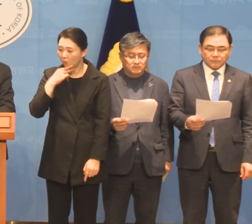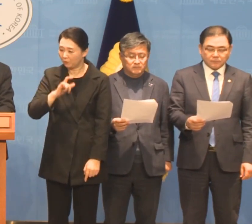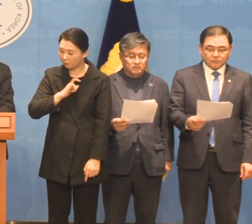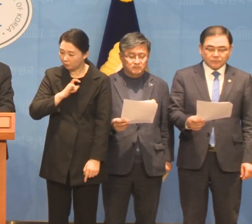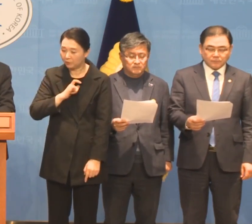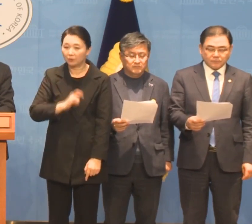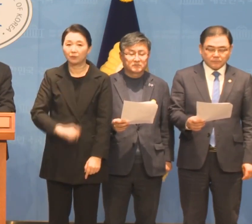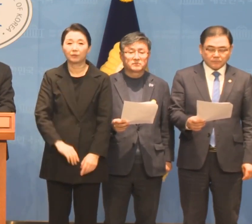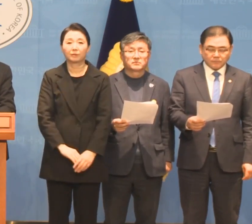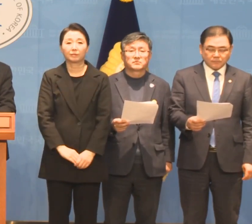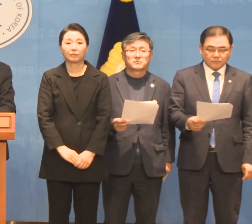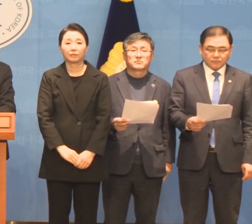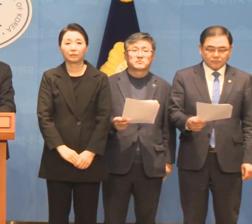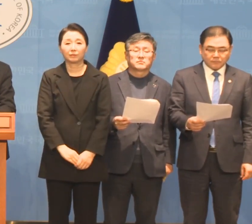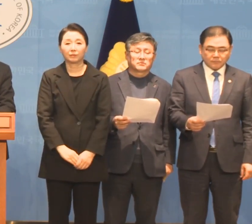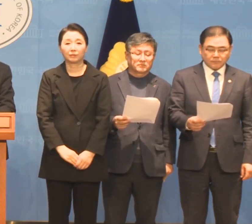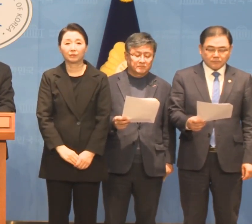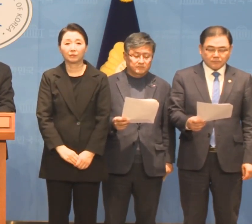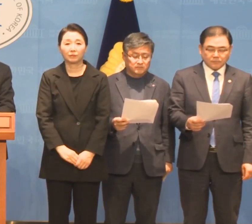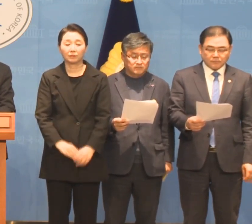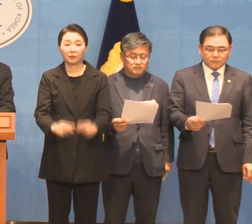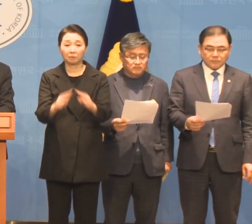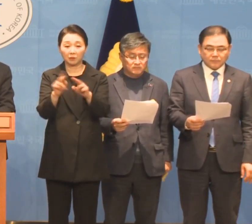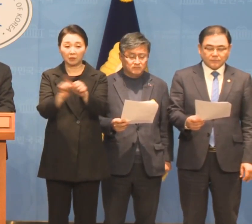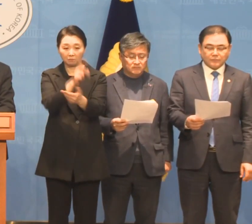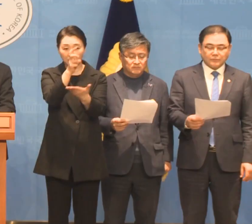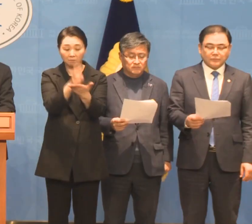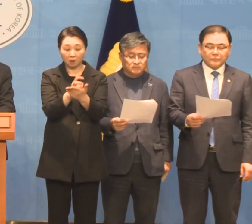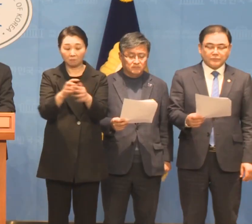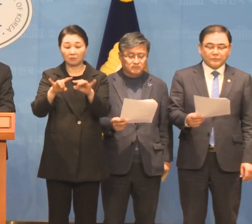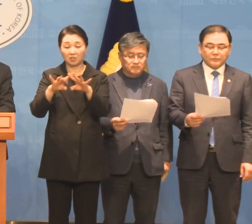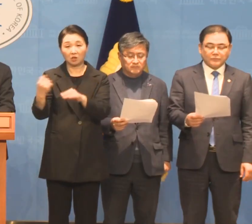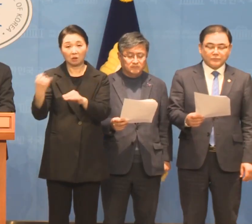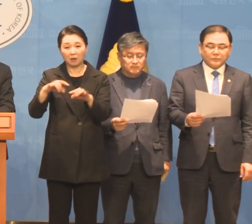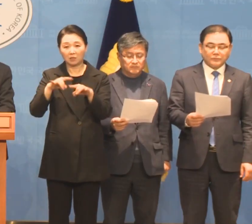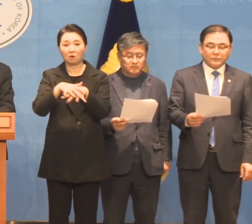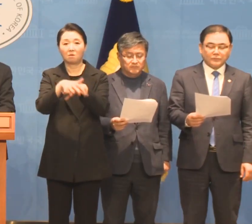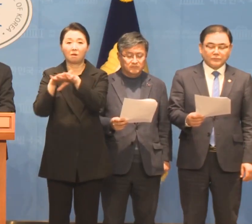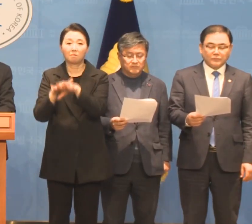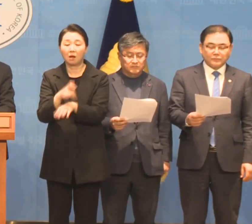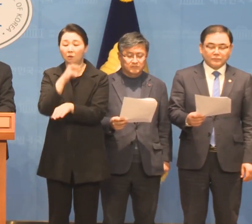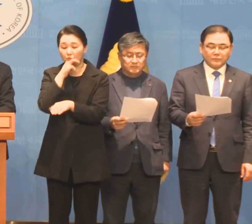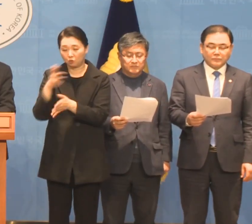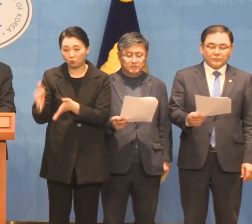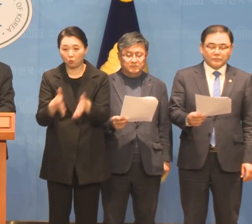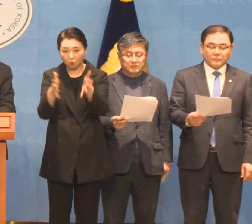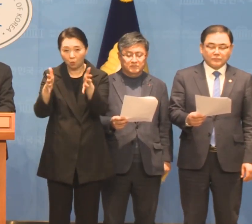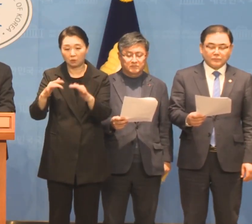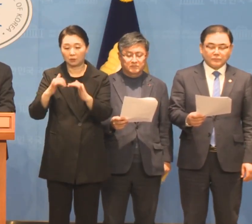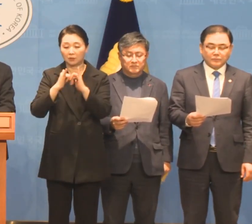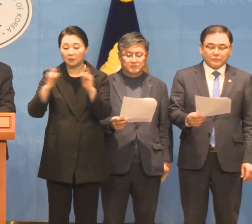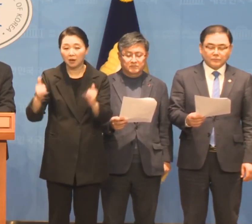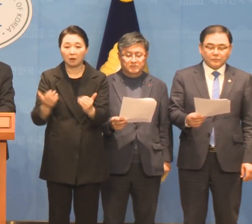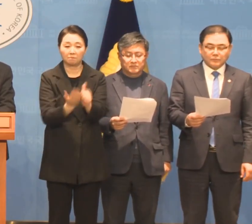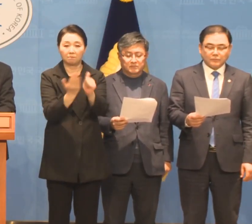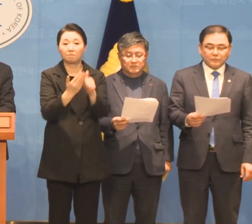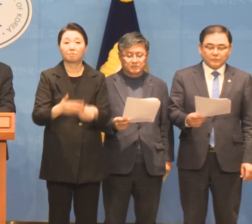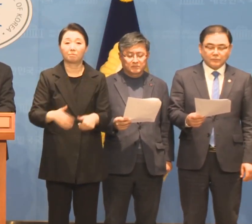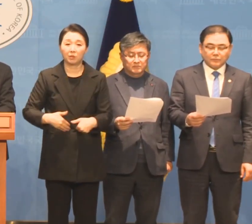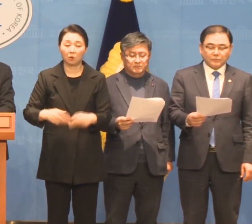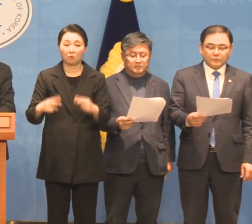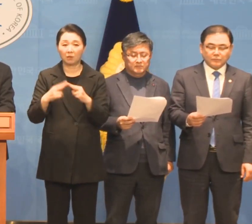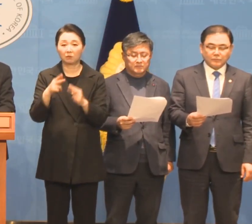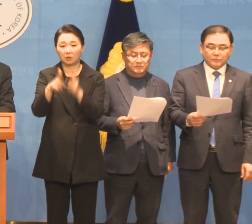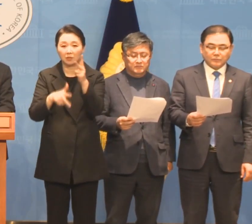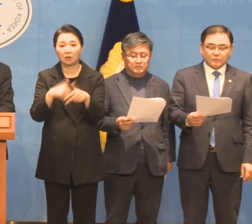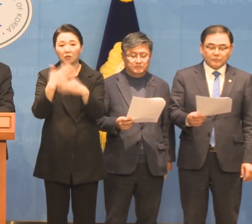가는 대목입니다. 반도체 특별법은 전력, 전력망, 용수, 도로, 인력 양성 등 반도체